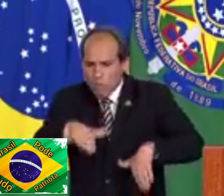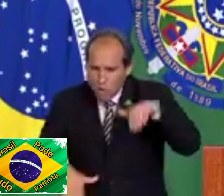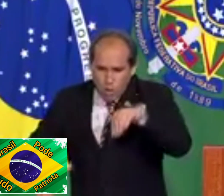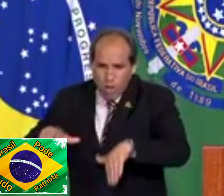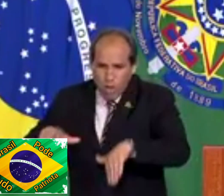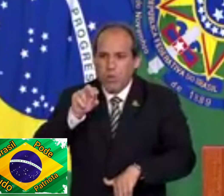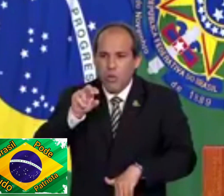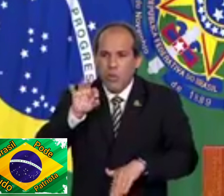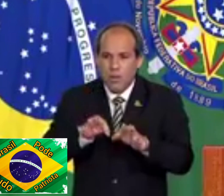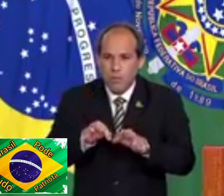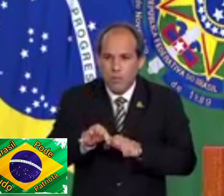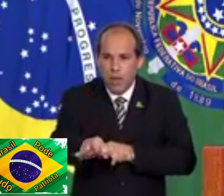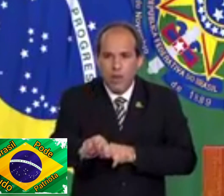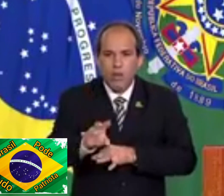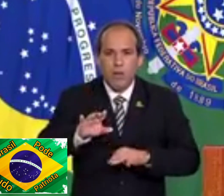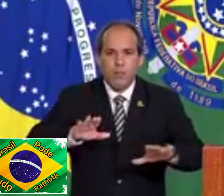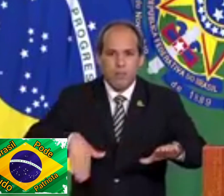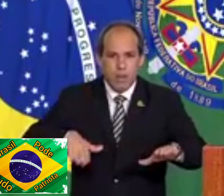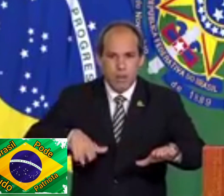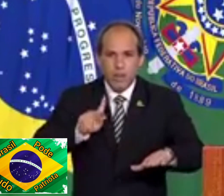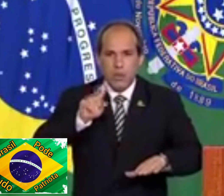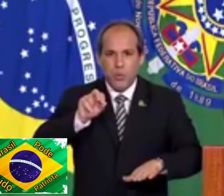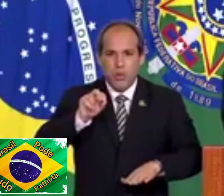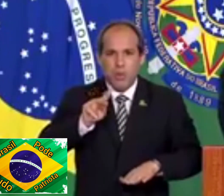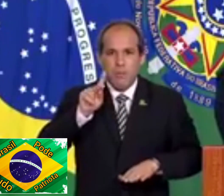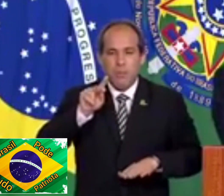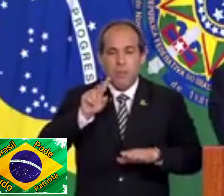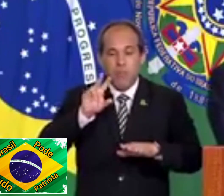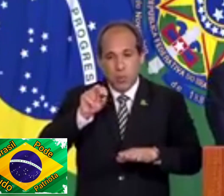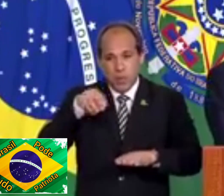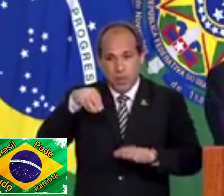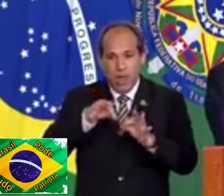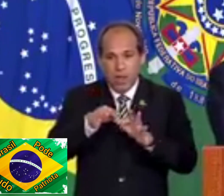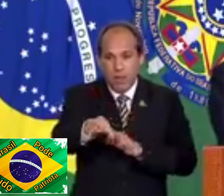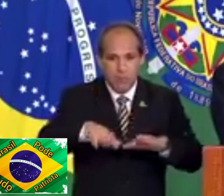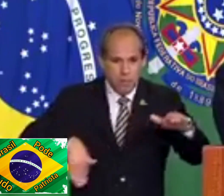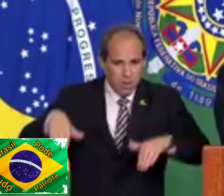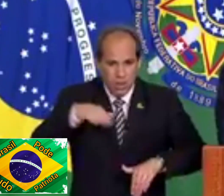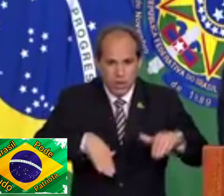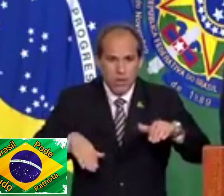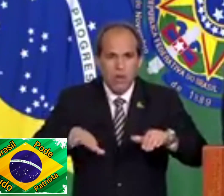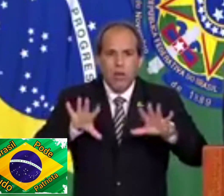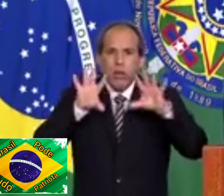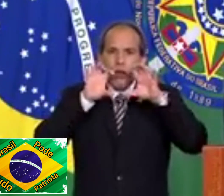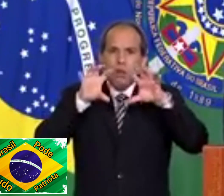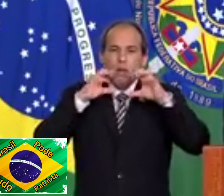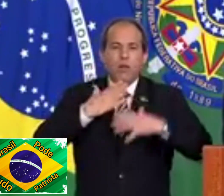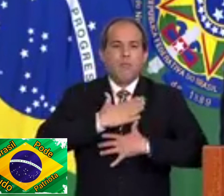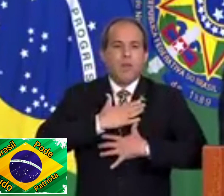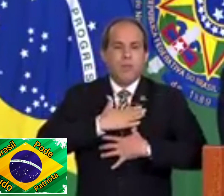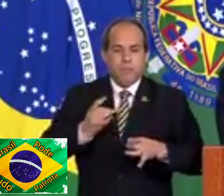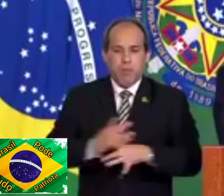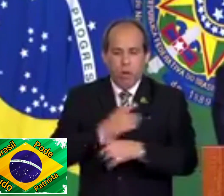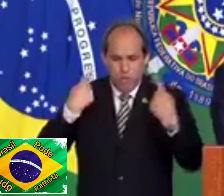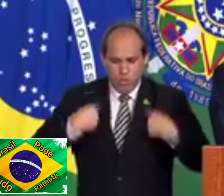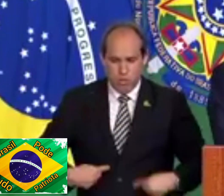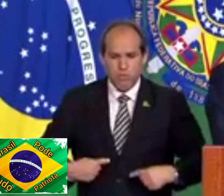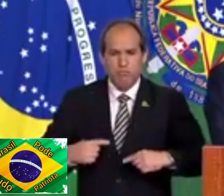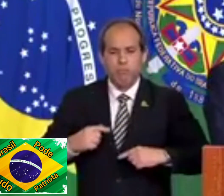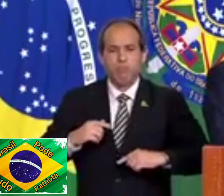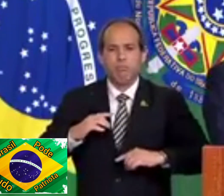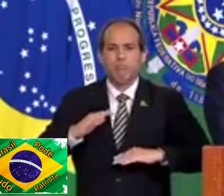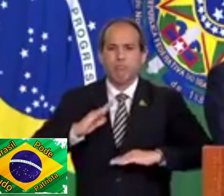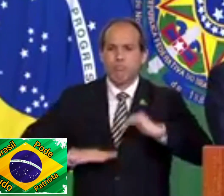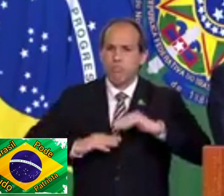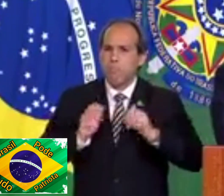em apneia e sem pé de pato. Eu tinha um preparo físico excepcional. Eu era atleta das Forças Armadas